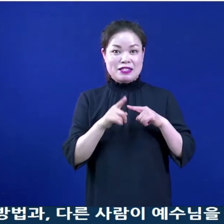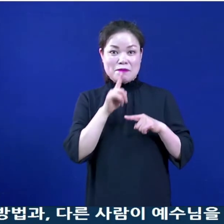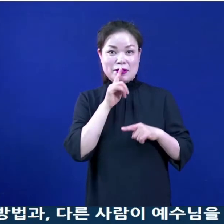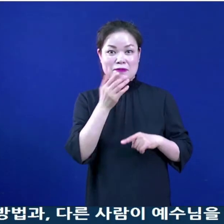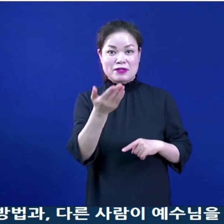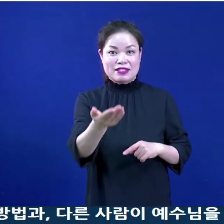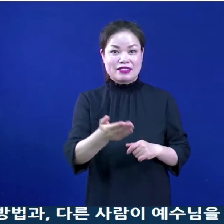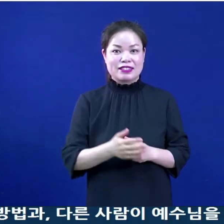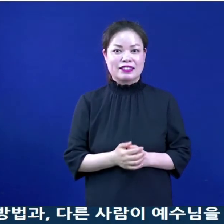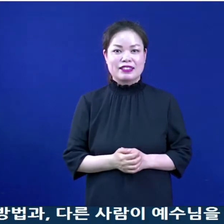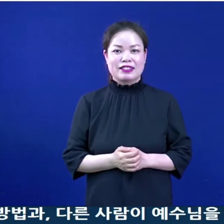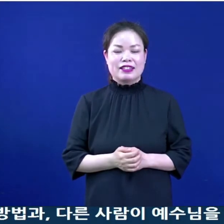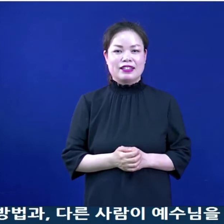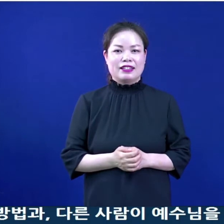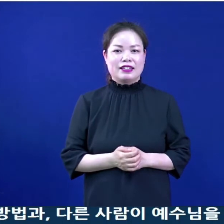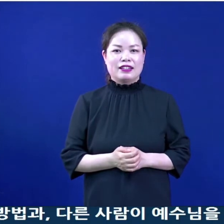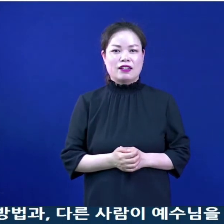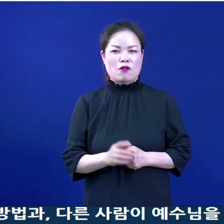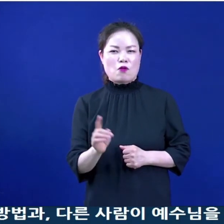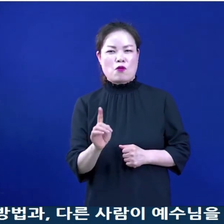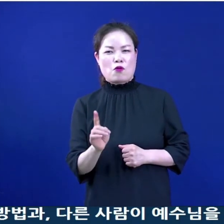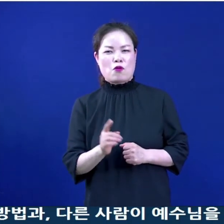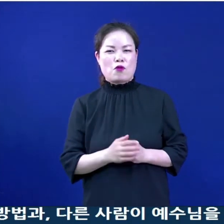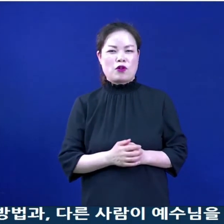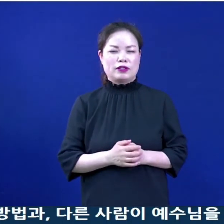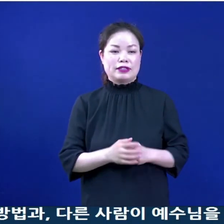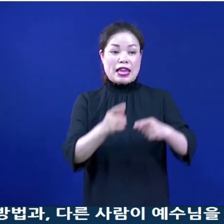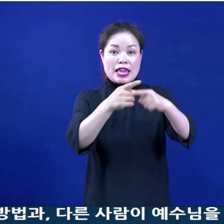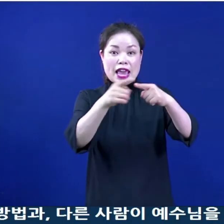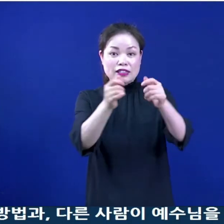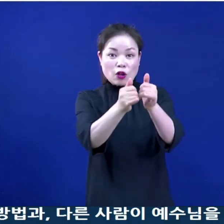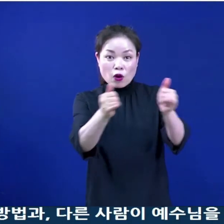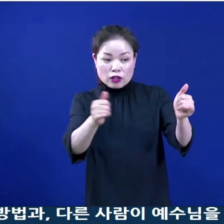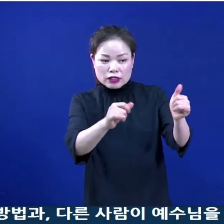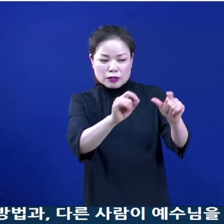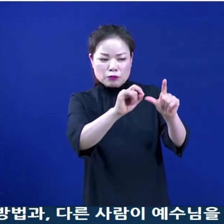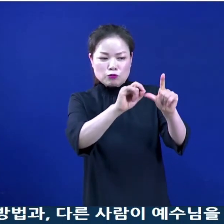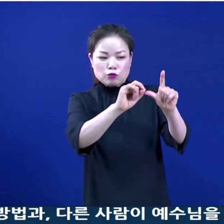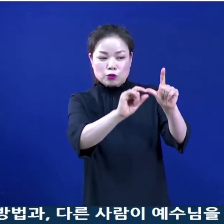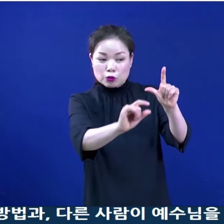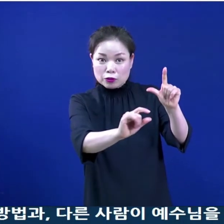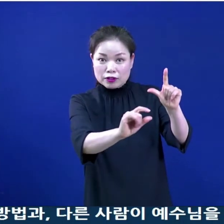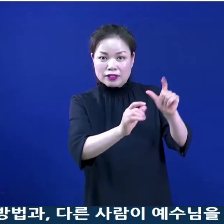여러분에게 소개해 드릴게요. 어떤 이 해석가는 이 부분을